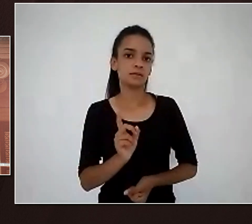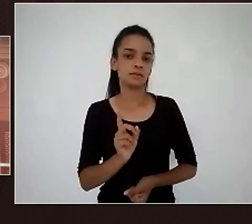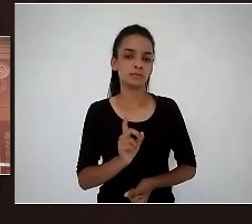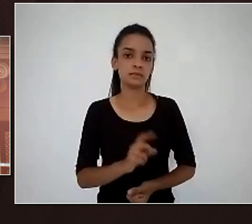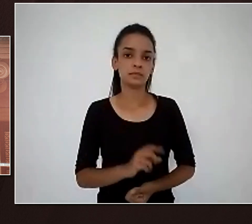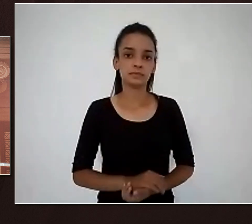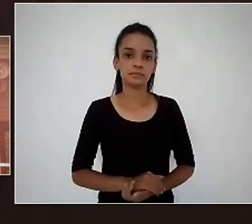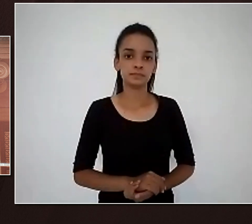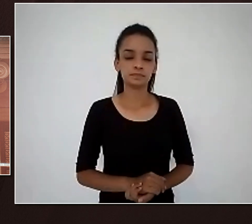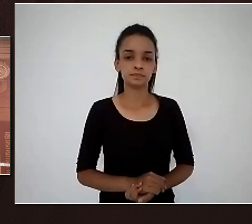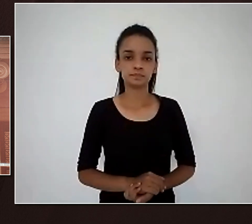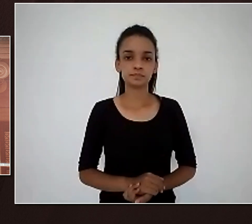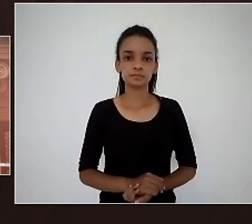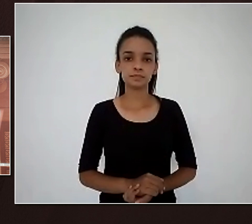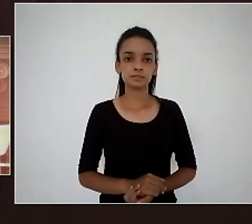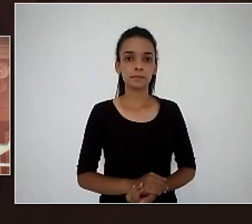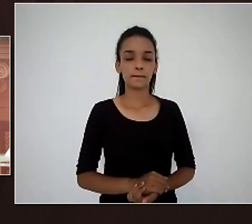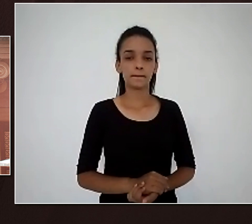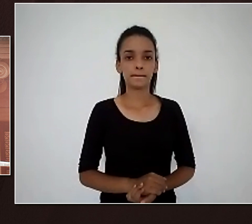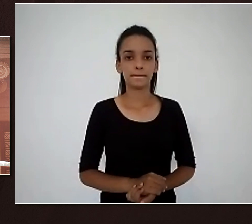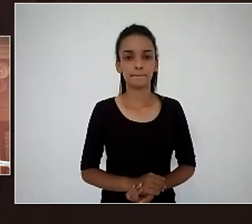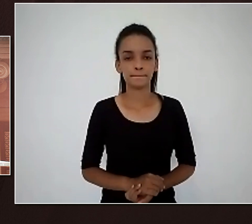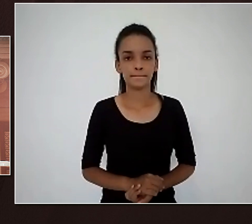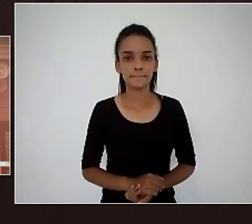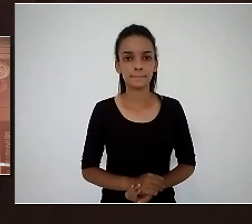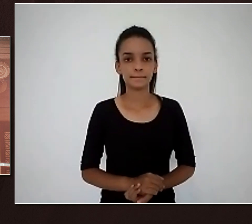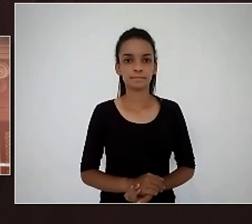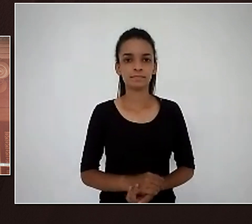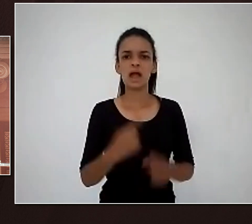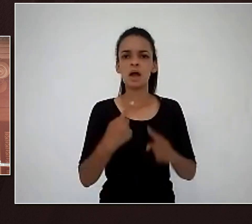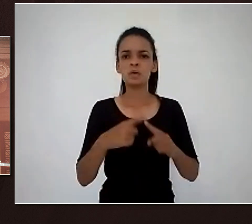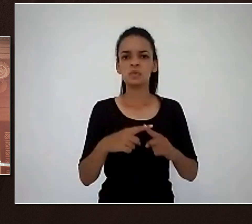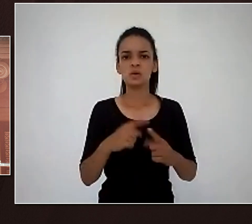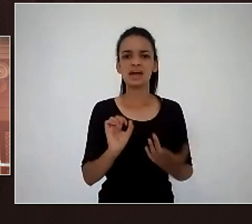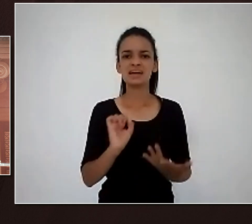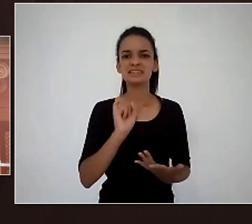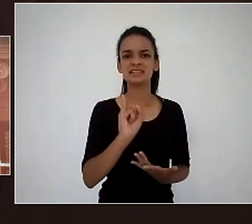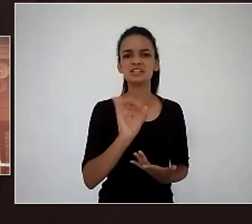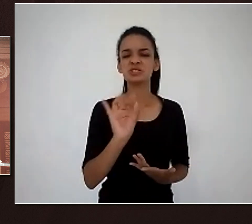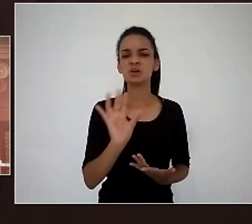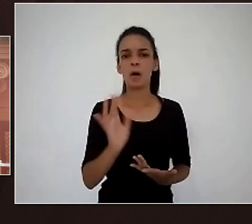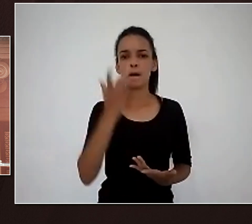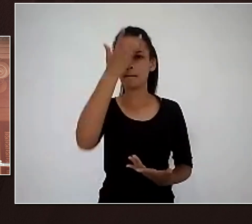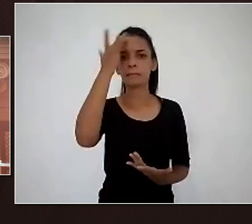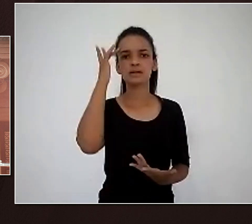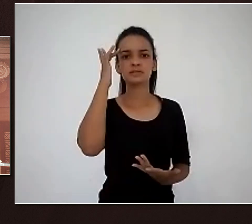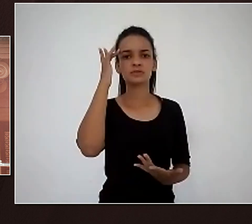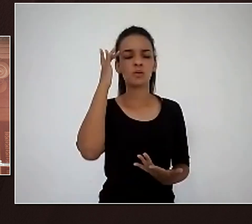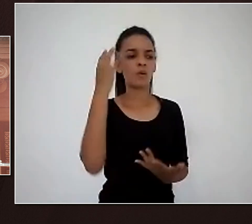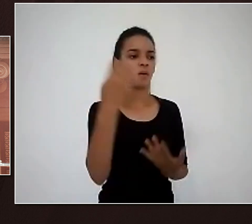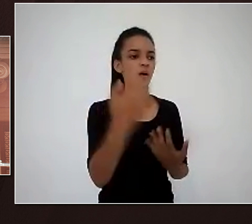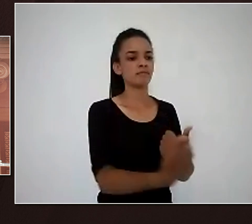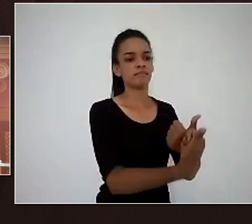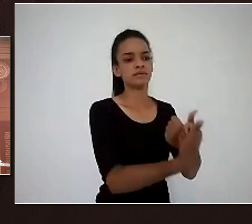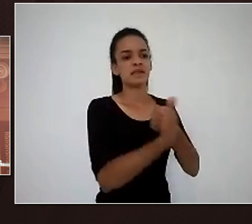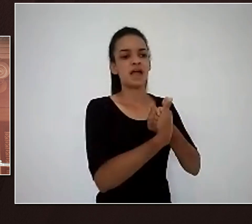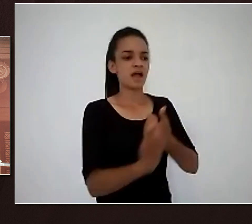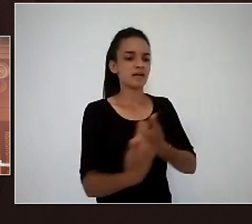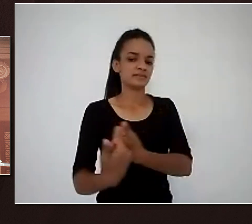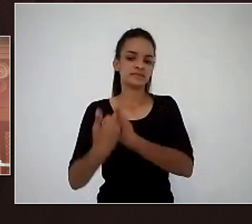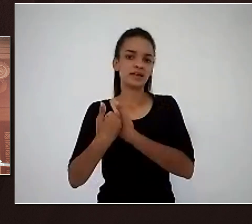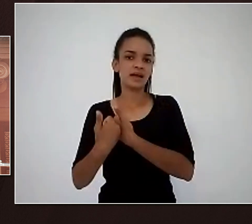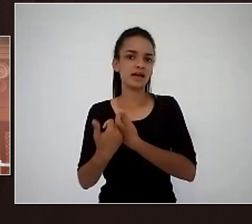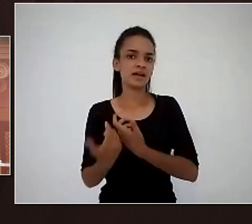e esse povo, para ganhar seguidores, pregavam, né, curiosidades sobre, né,